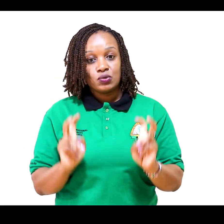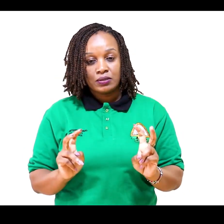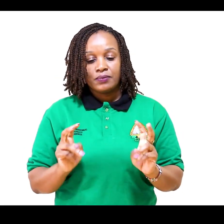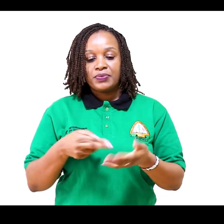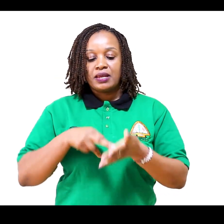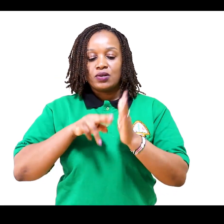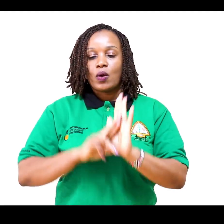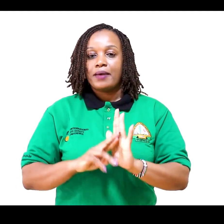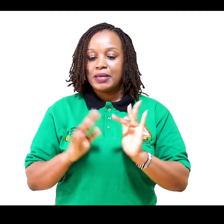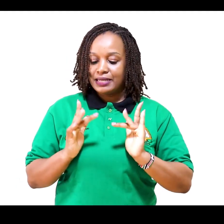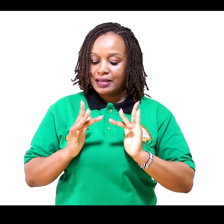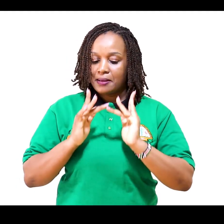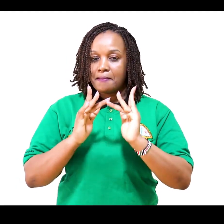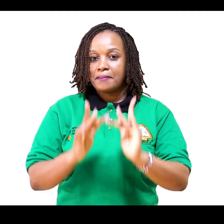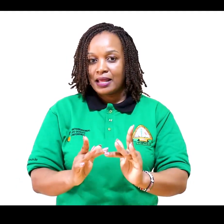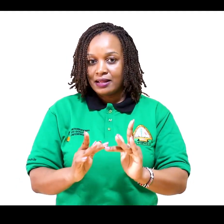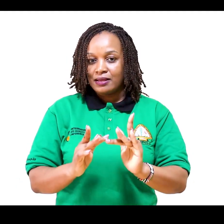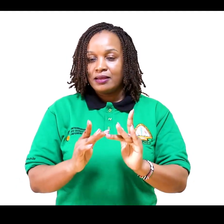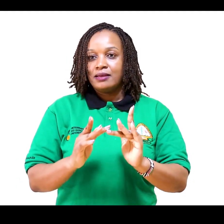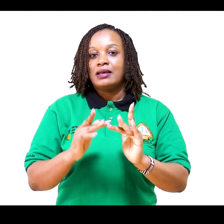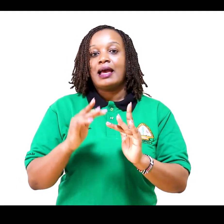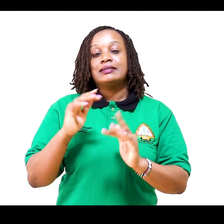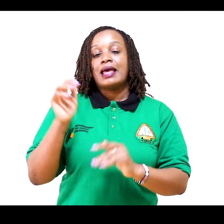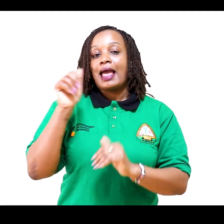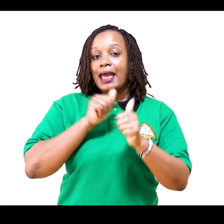ya mifumo, hitaji ni barua pepe iliyotumwa kwa